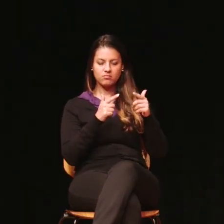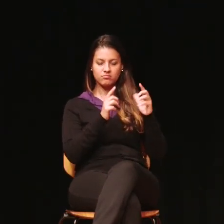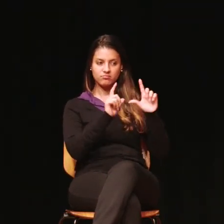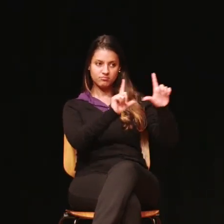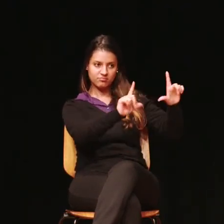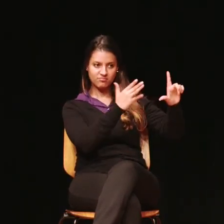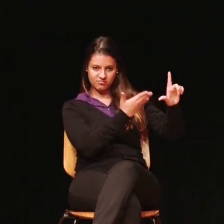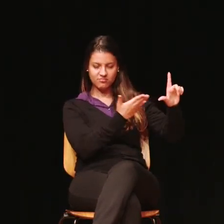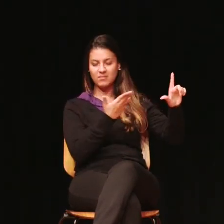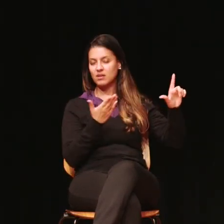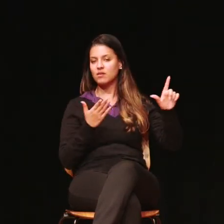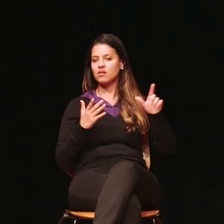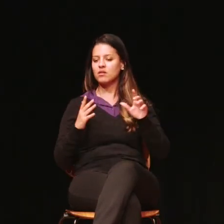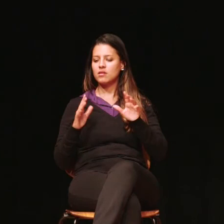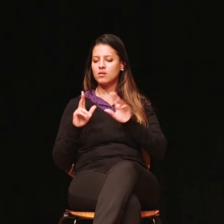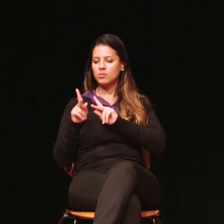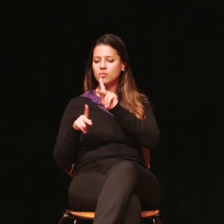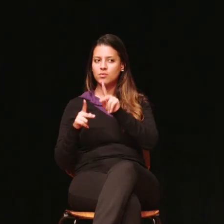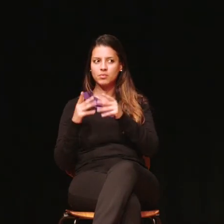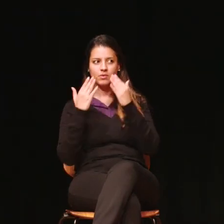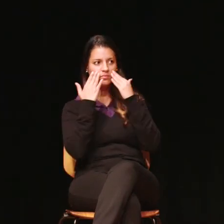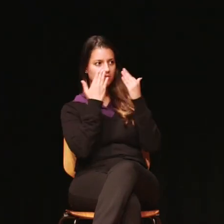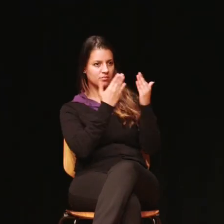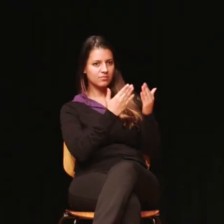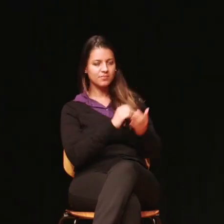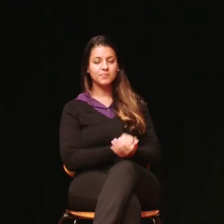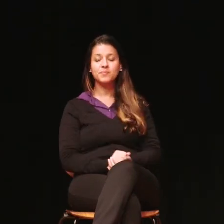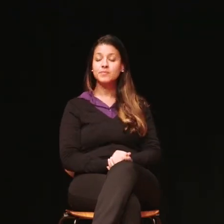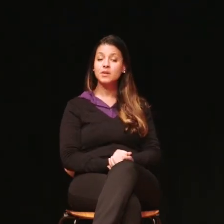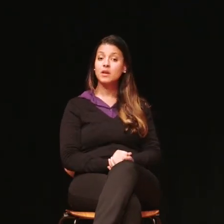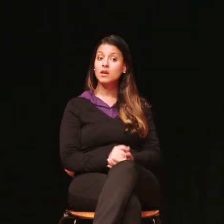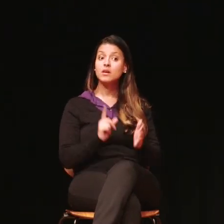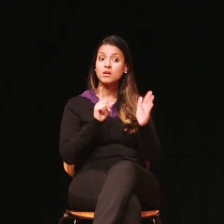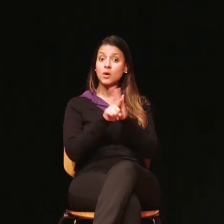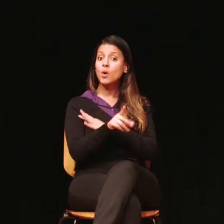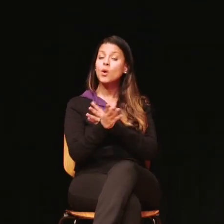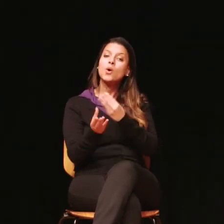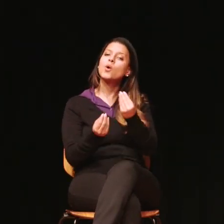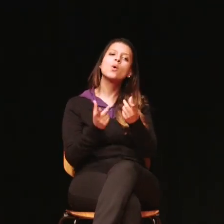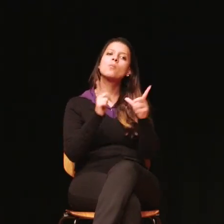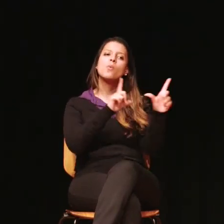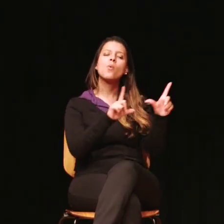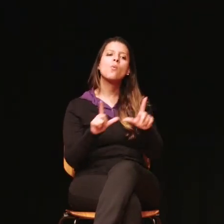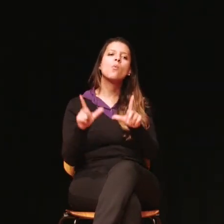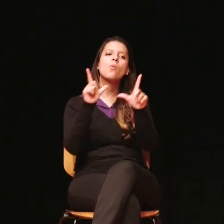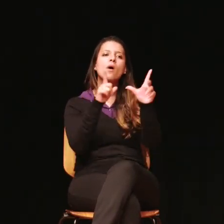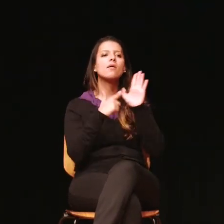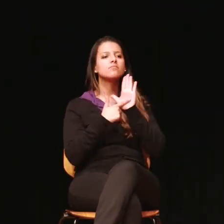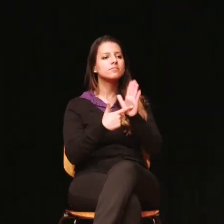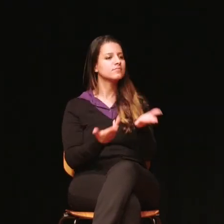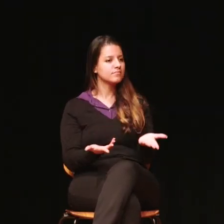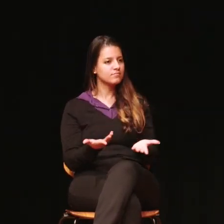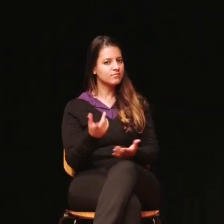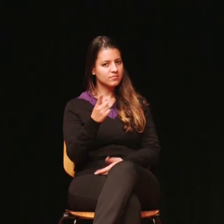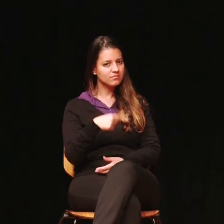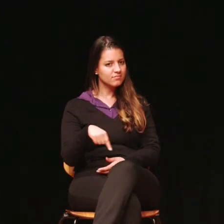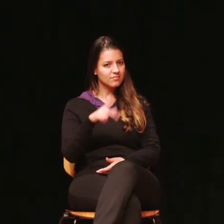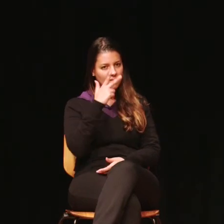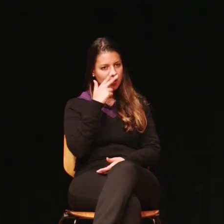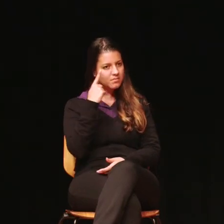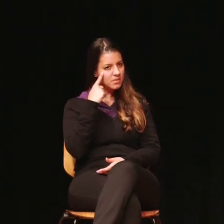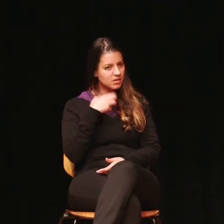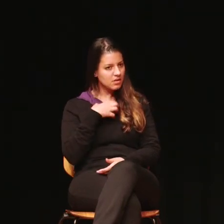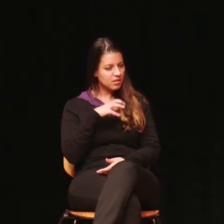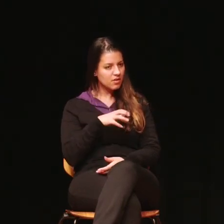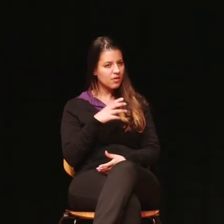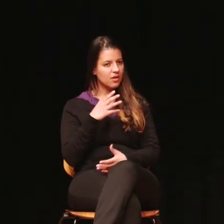seguinte, como expor esses quadros? Esses quadros foram pensados para serem vistos de